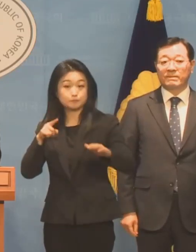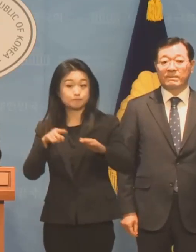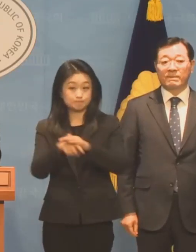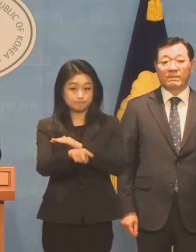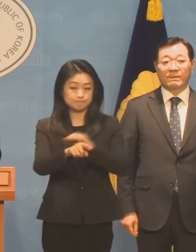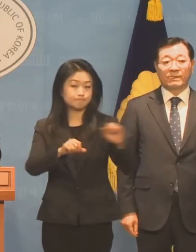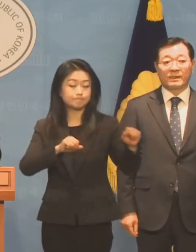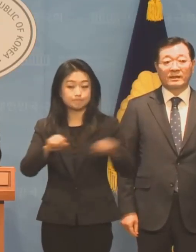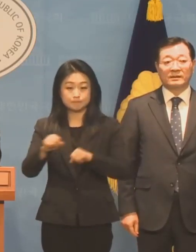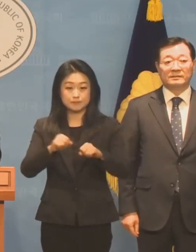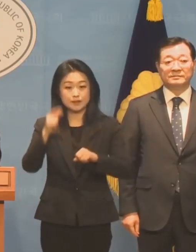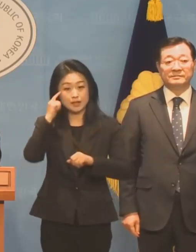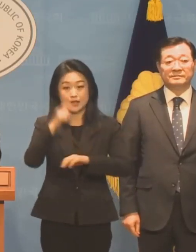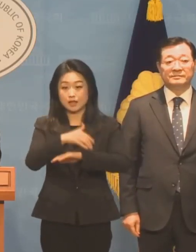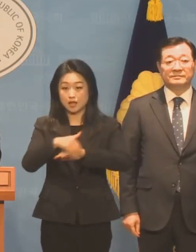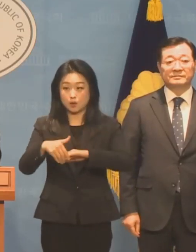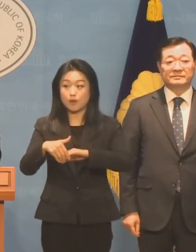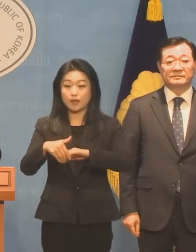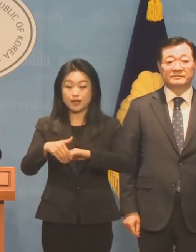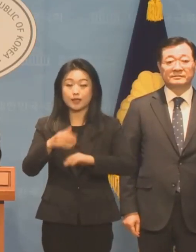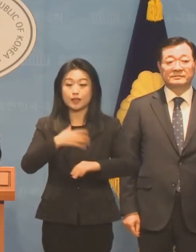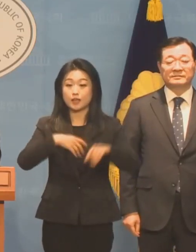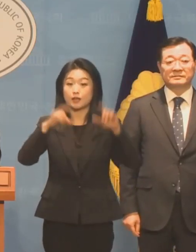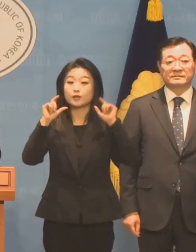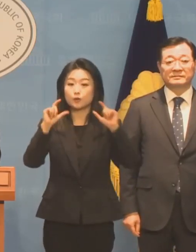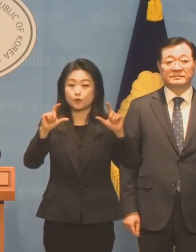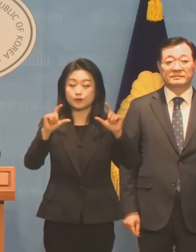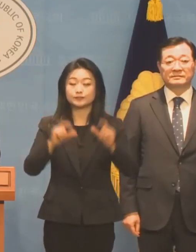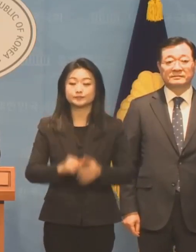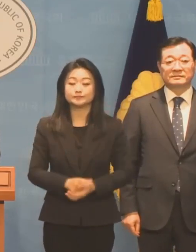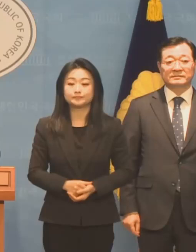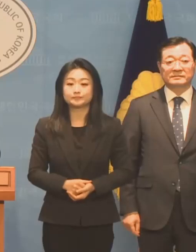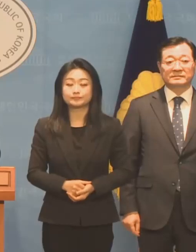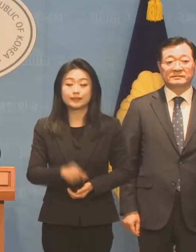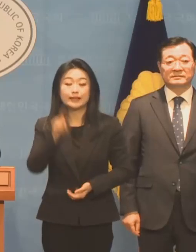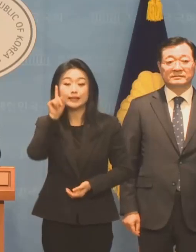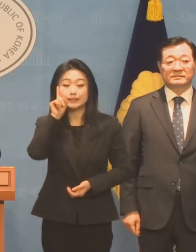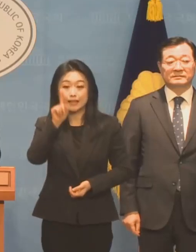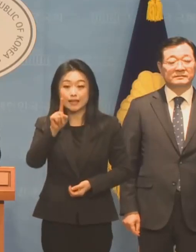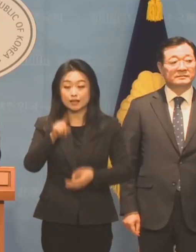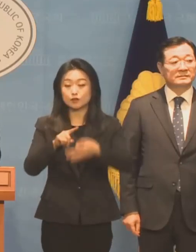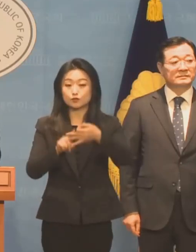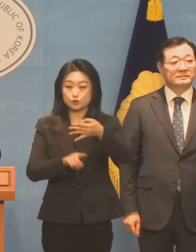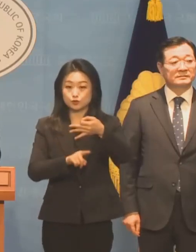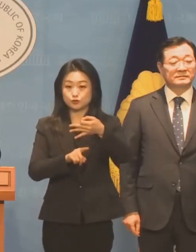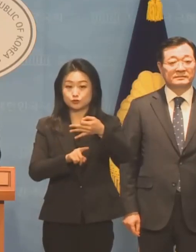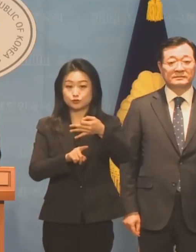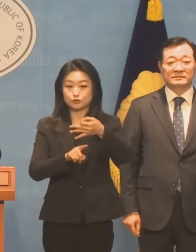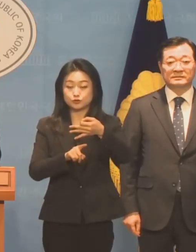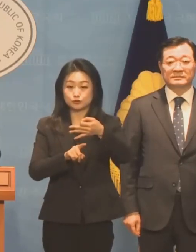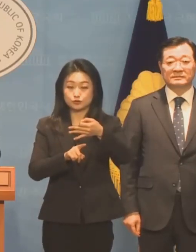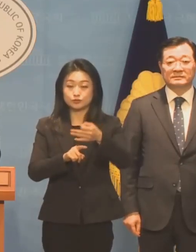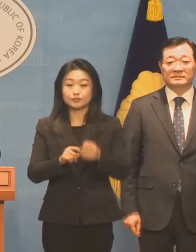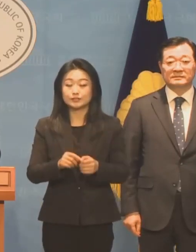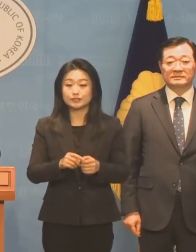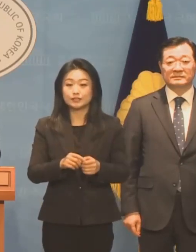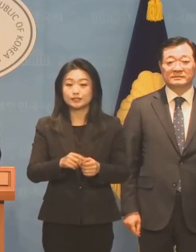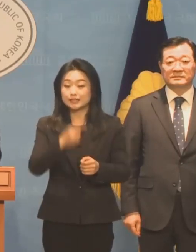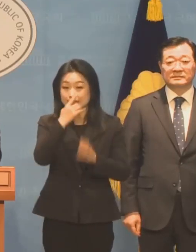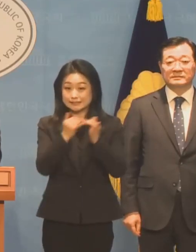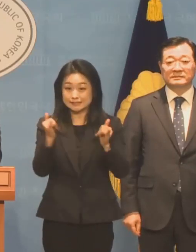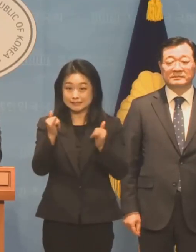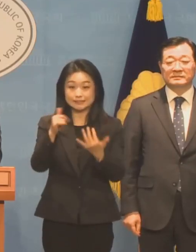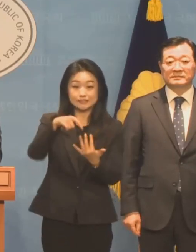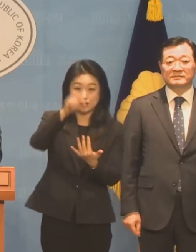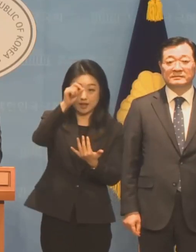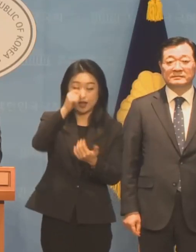끝까지 취할 것임을 엄숙히 경고하는 바입니다. 내일이 윤석열 증인 채택하도록